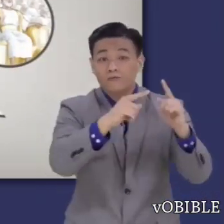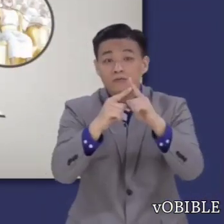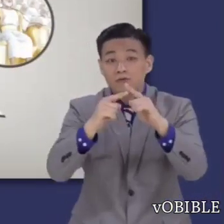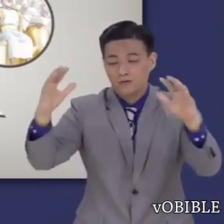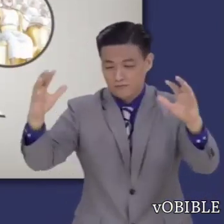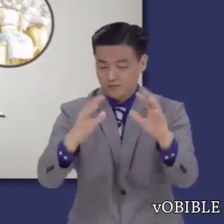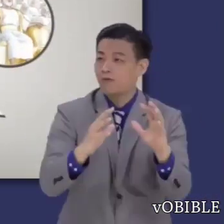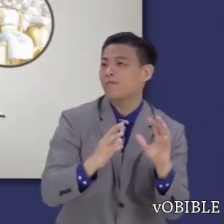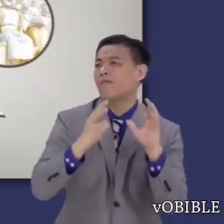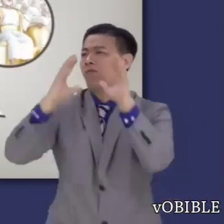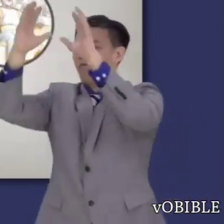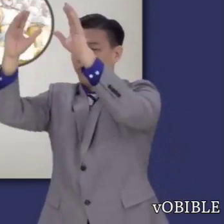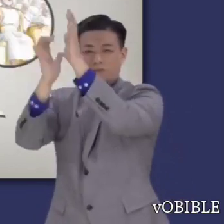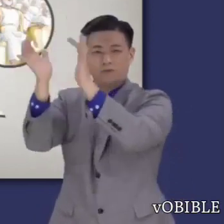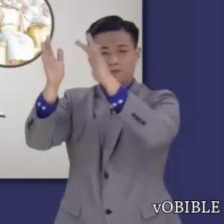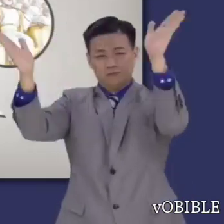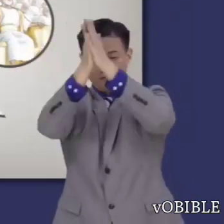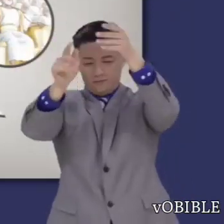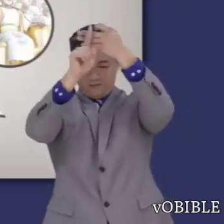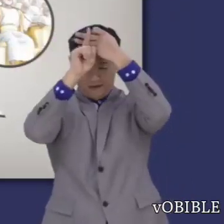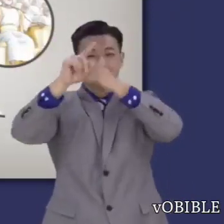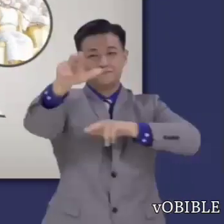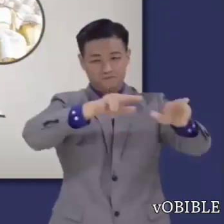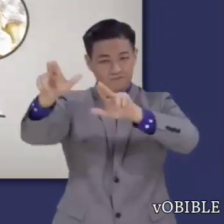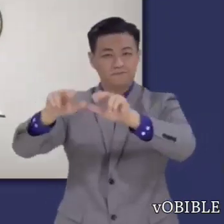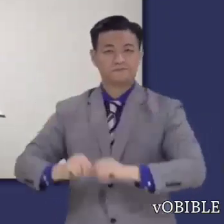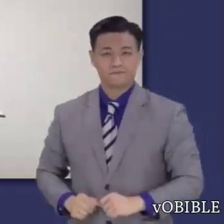基督一起做上帝王国的君王。